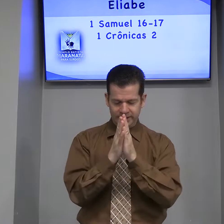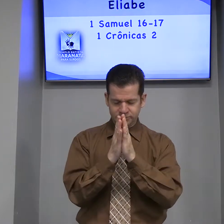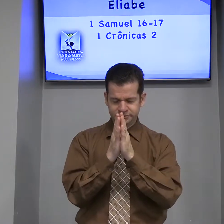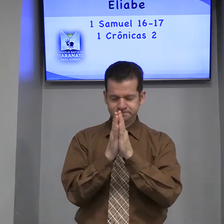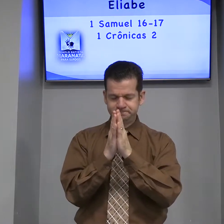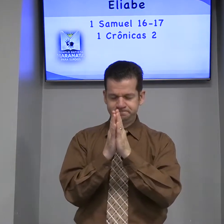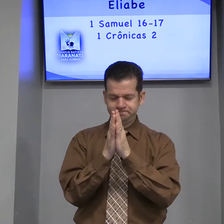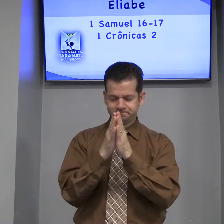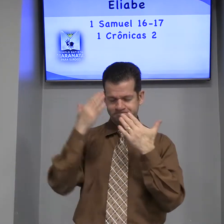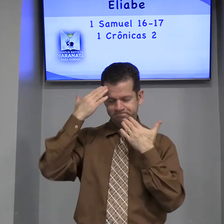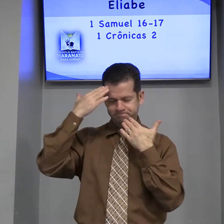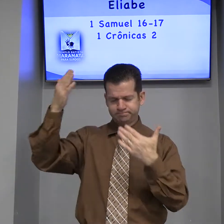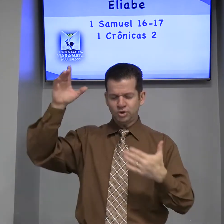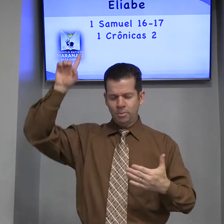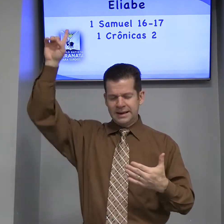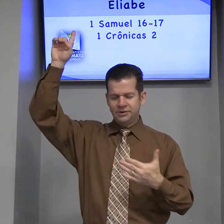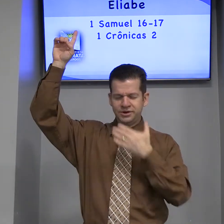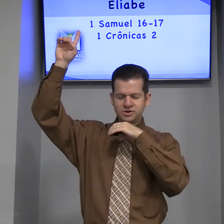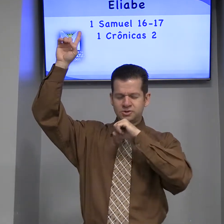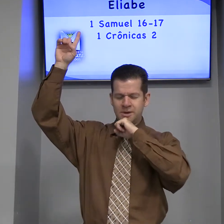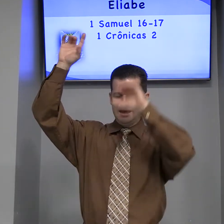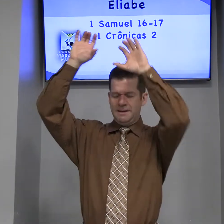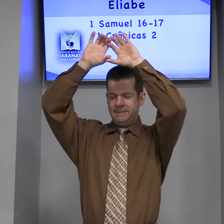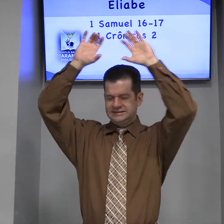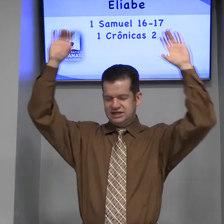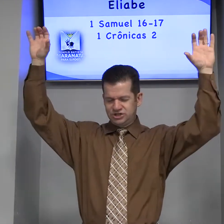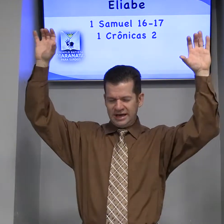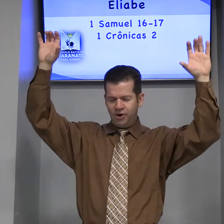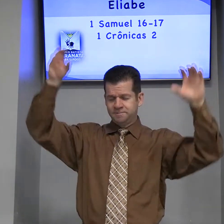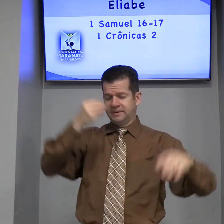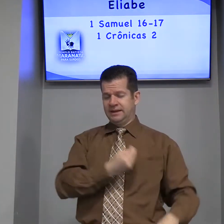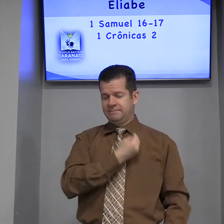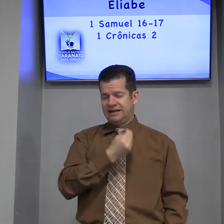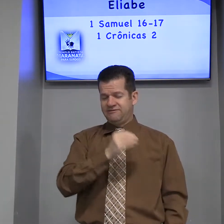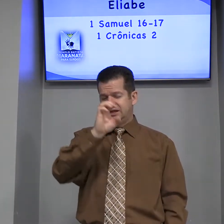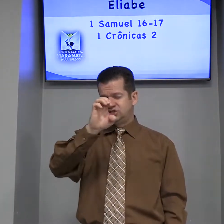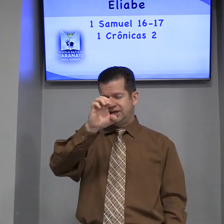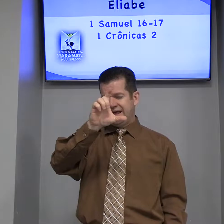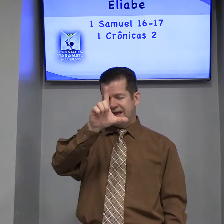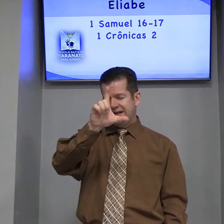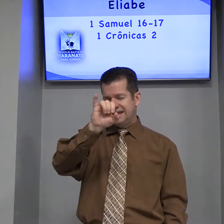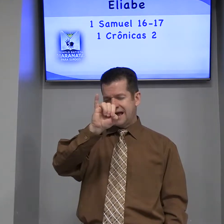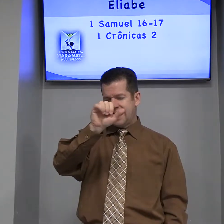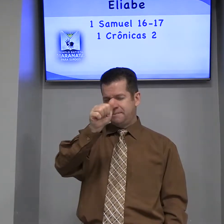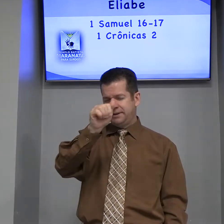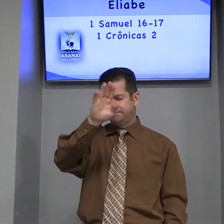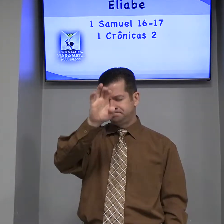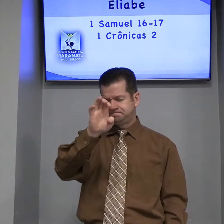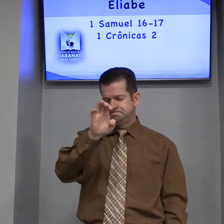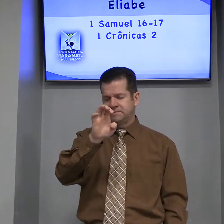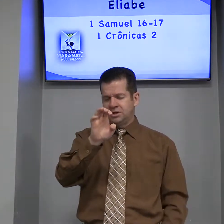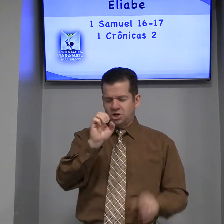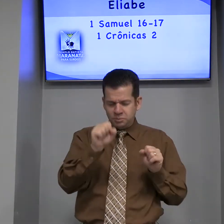Oremos. Obrigado, Deus, Pai Celestial, pela vida de Eliabe. Nós